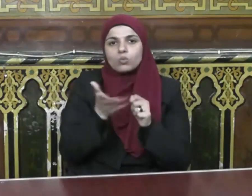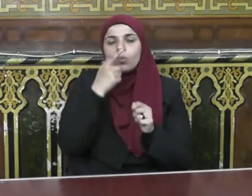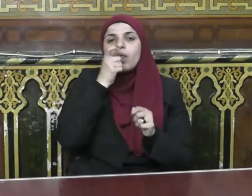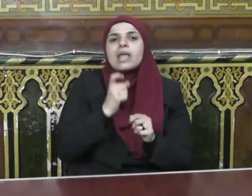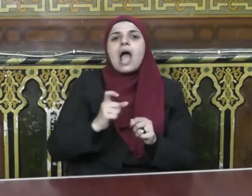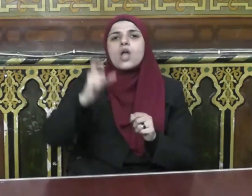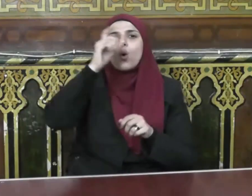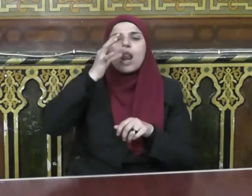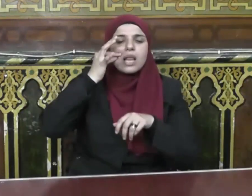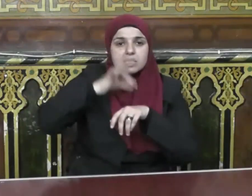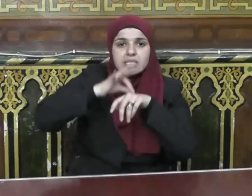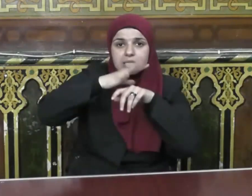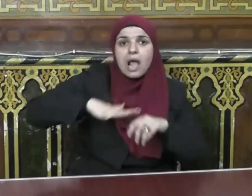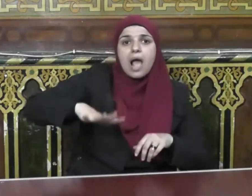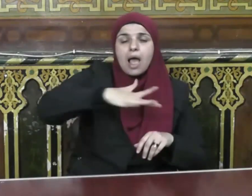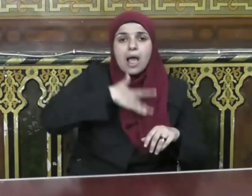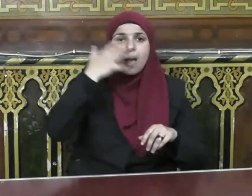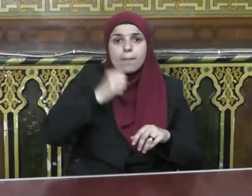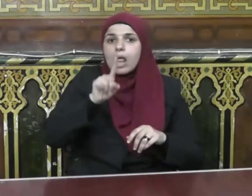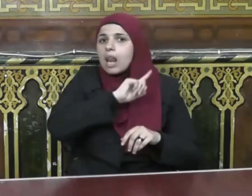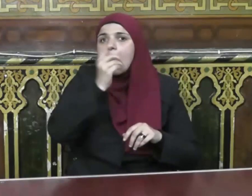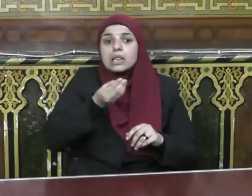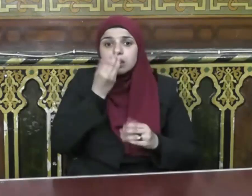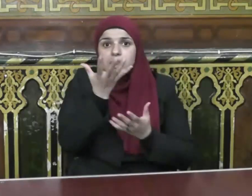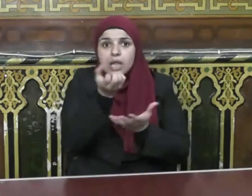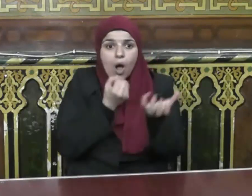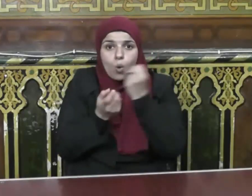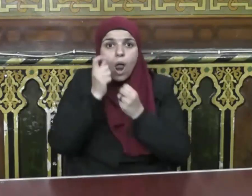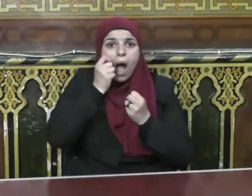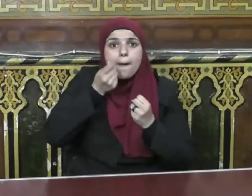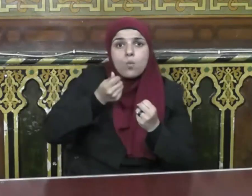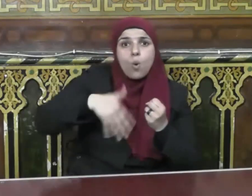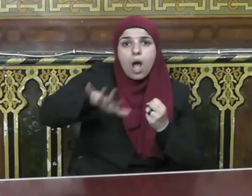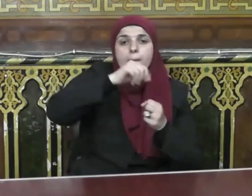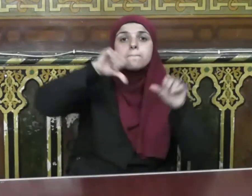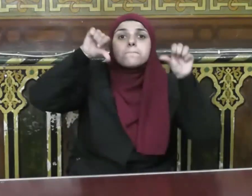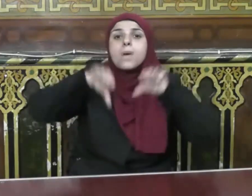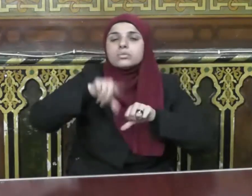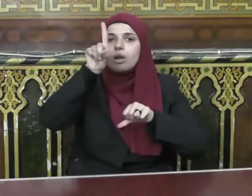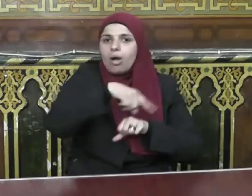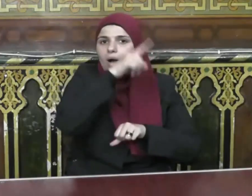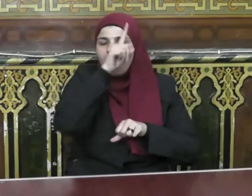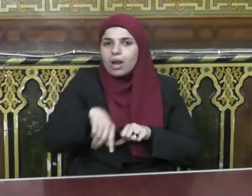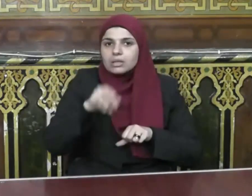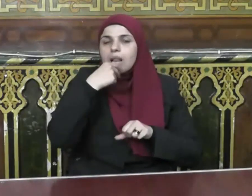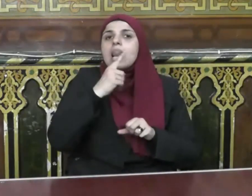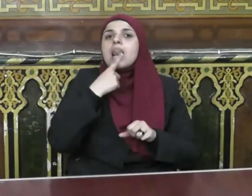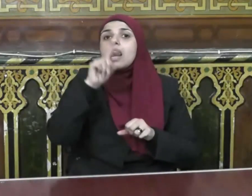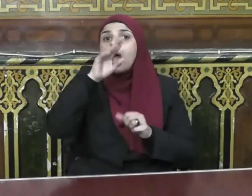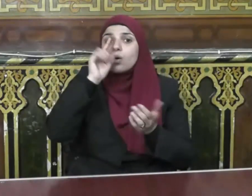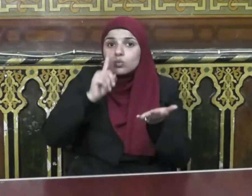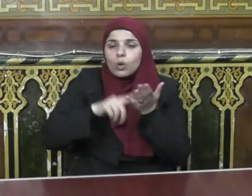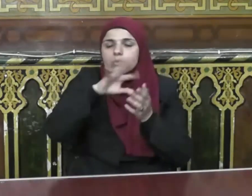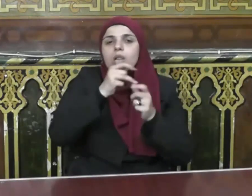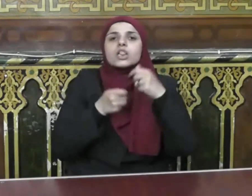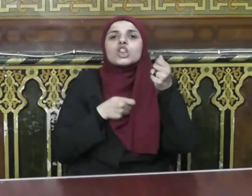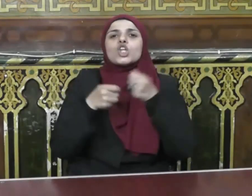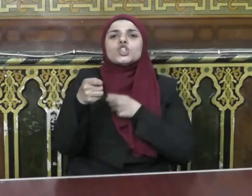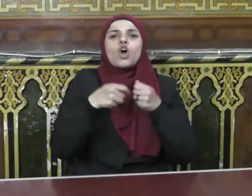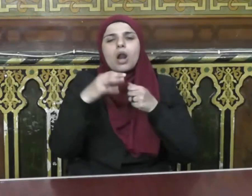الذين آمنوا لا تأكلوا أموالكم بينكم بالباطل إلا أن تكون تجارة عن